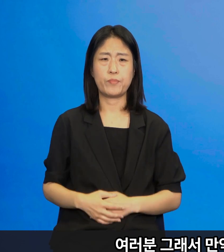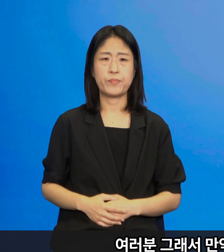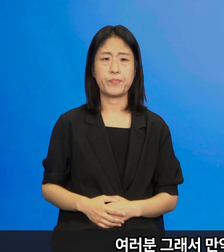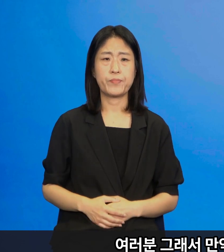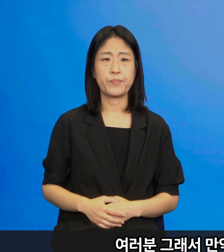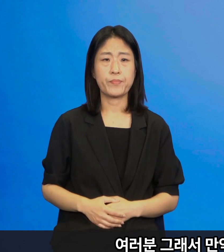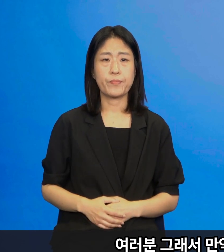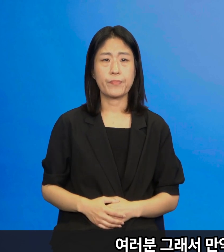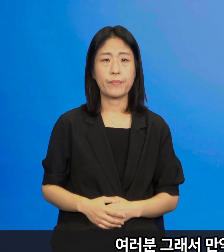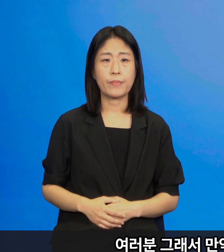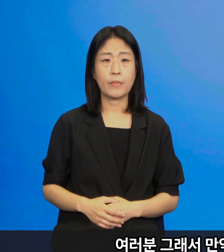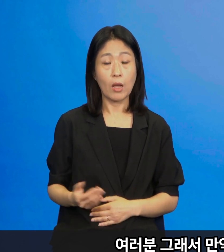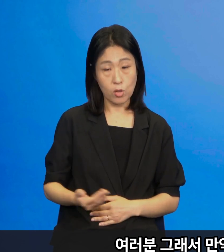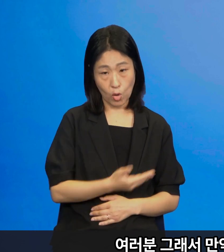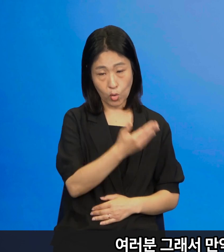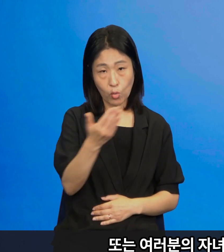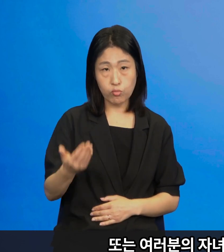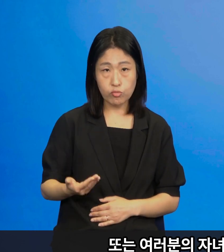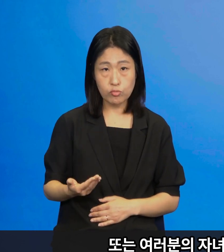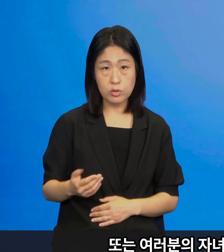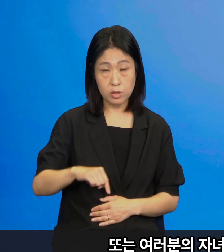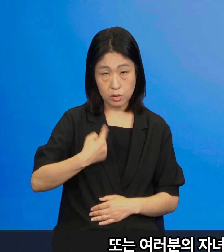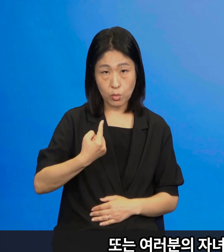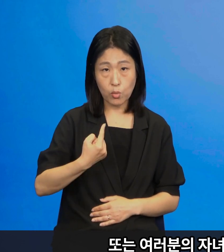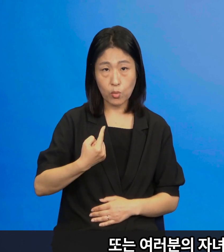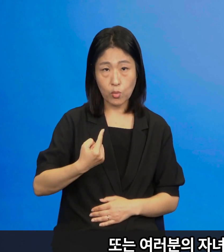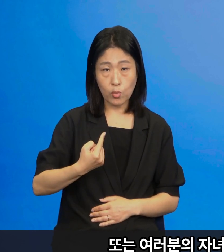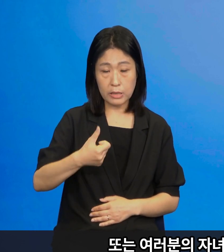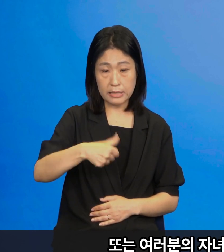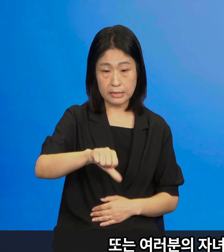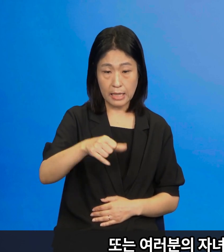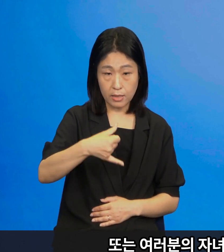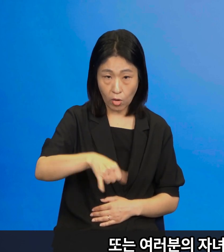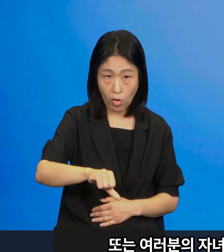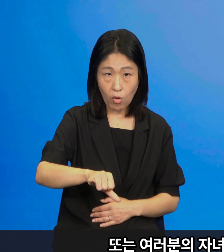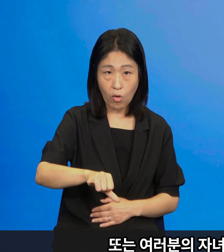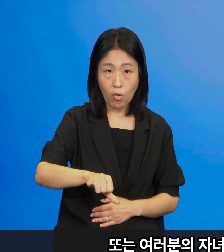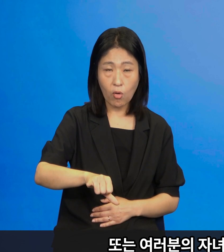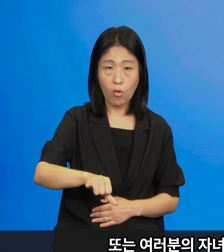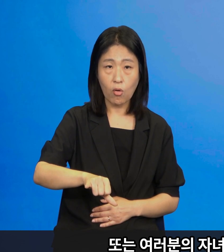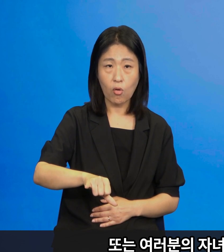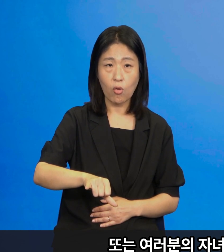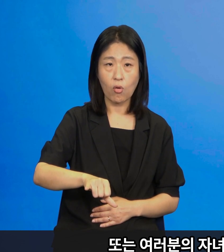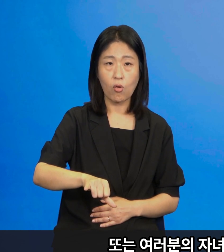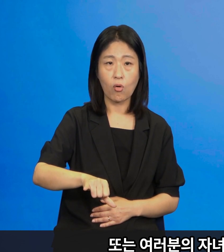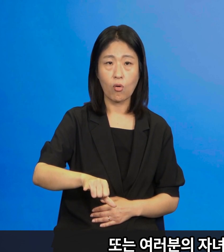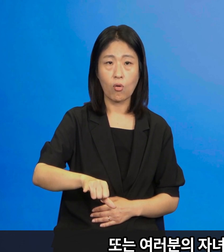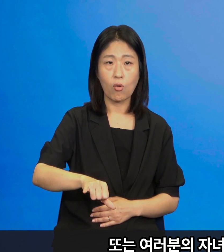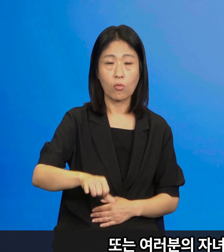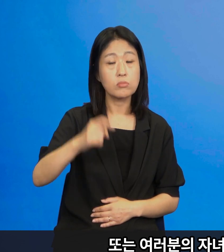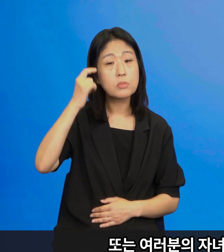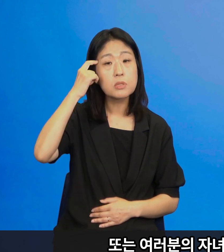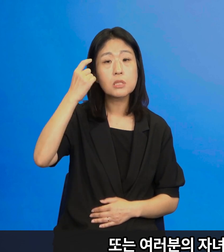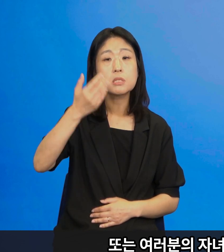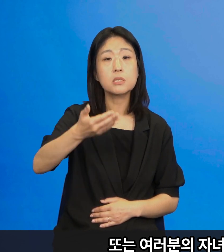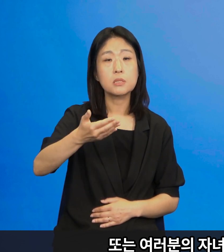여러분, 그래서 만약에 여러분들 자신이나 또는 여러분의 자녀들이 질문을 드릴게요.